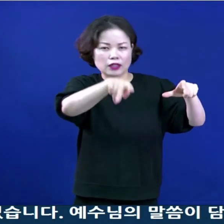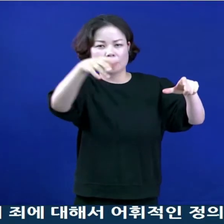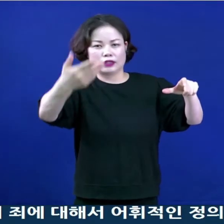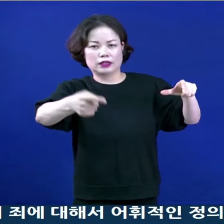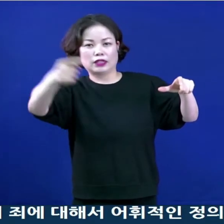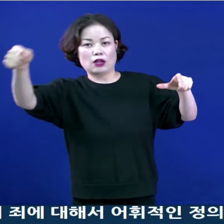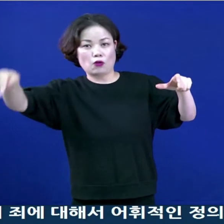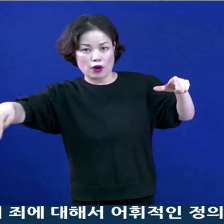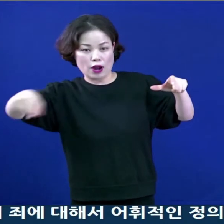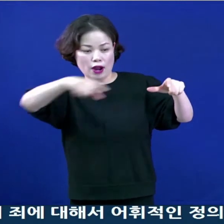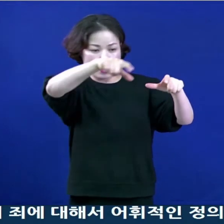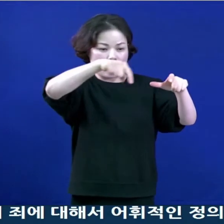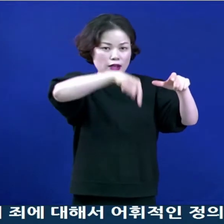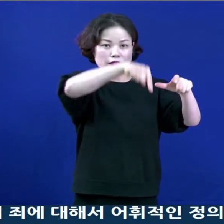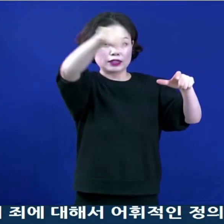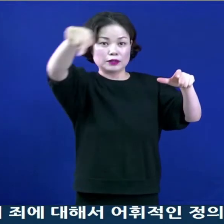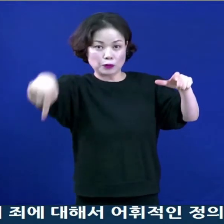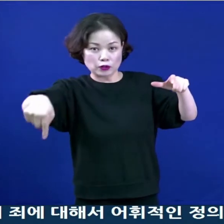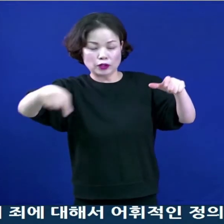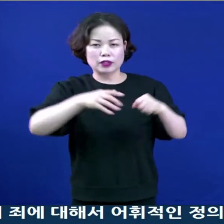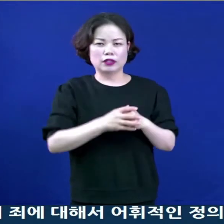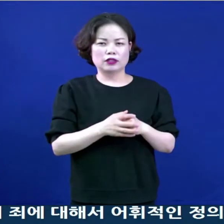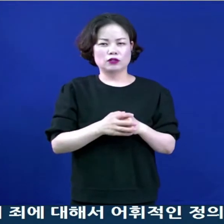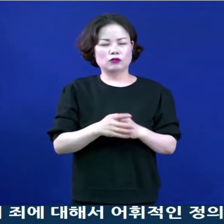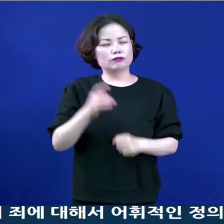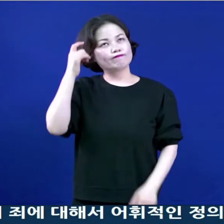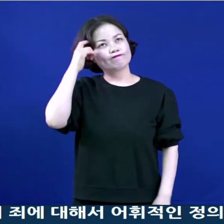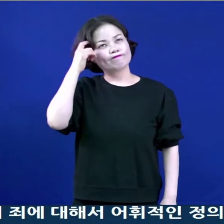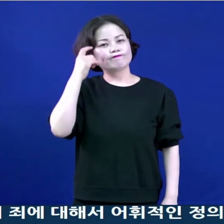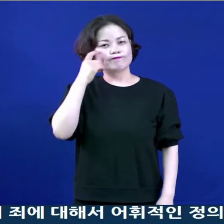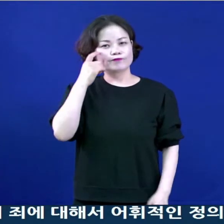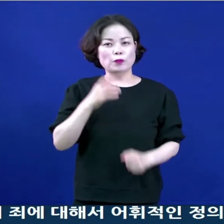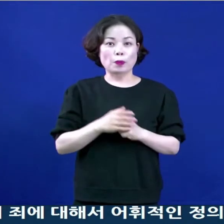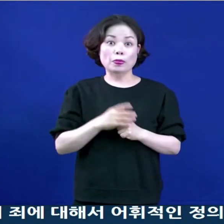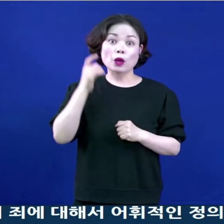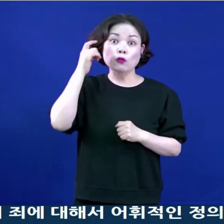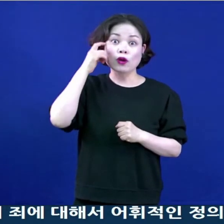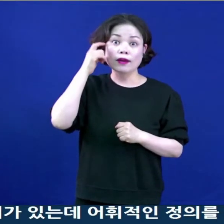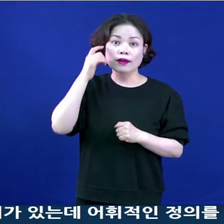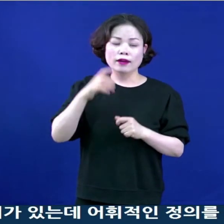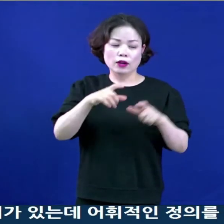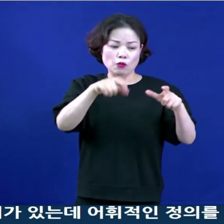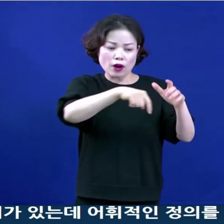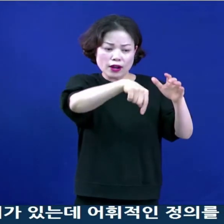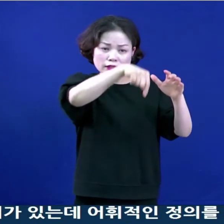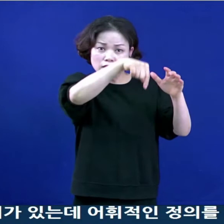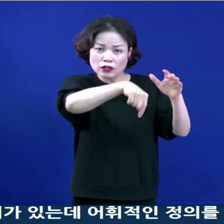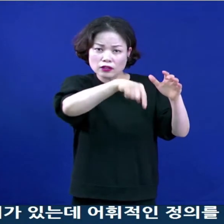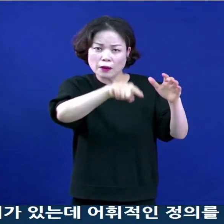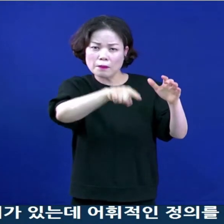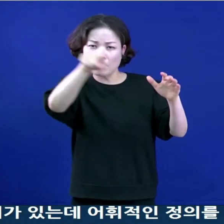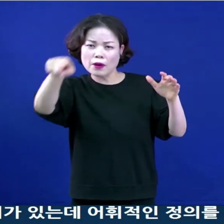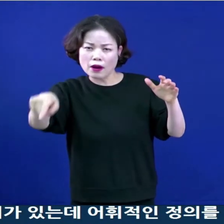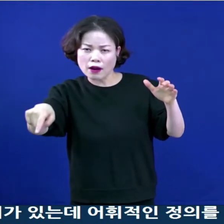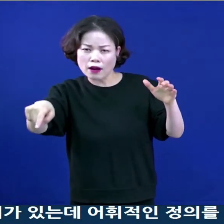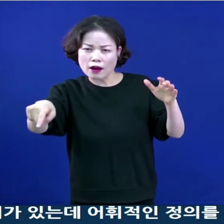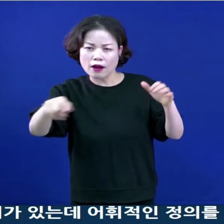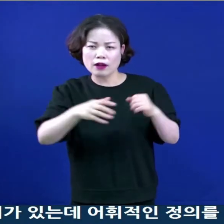죄랍니다. 관역에서 벗어난 것. 조금 묵상해 보셔야 됩니다. 왜 관역에서 벗어난